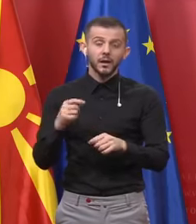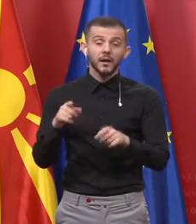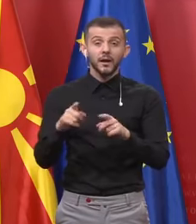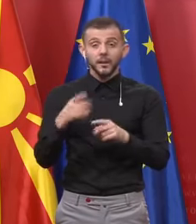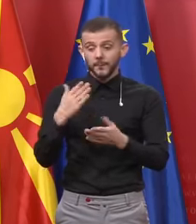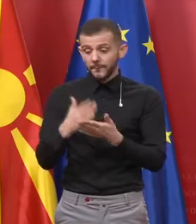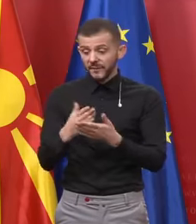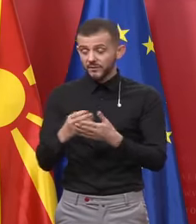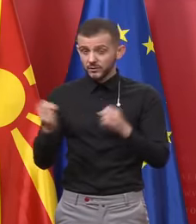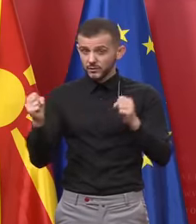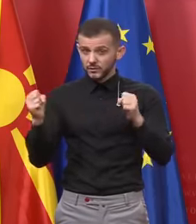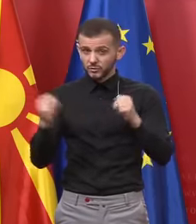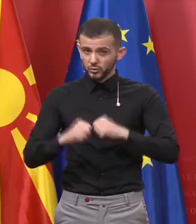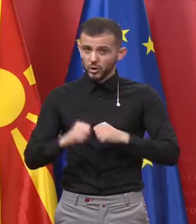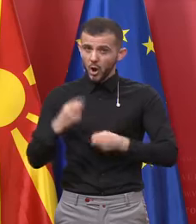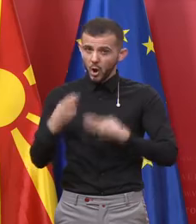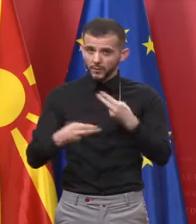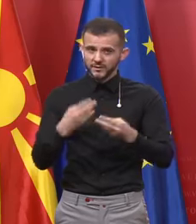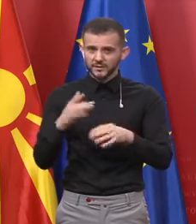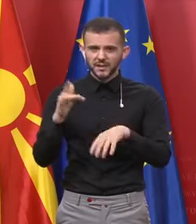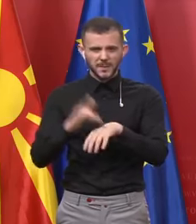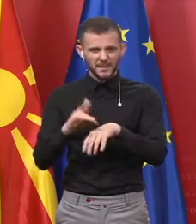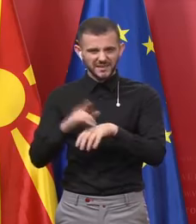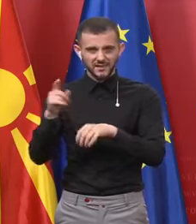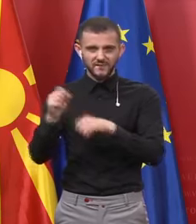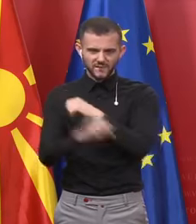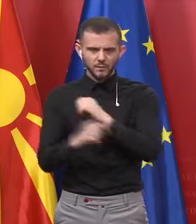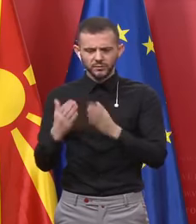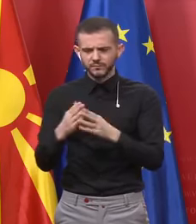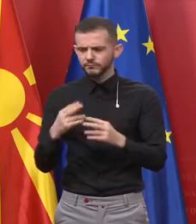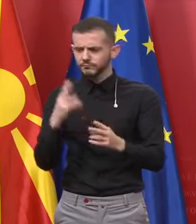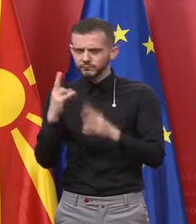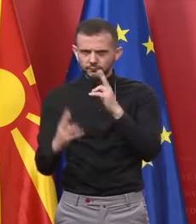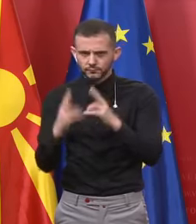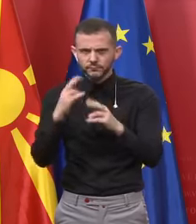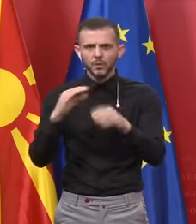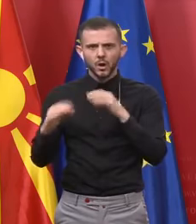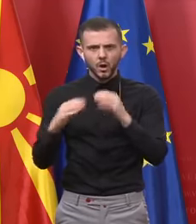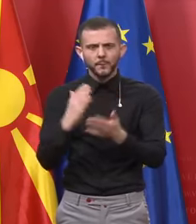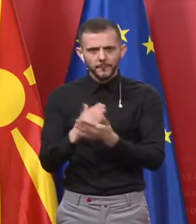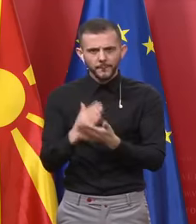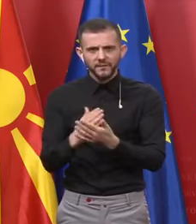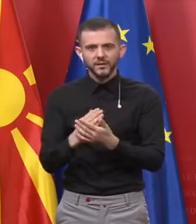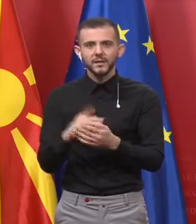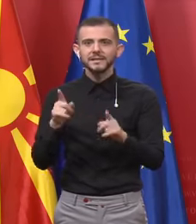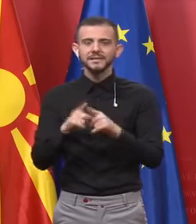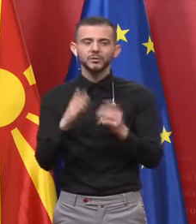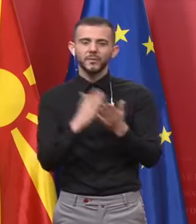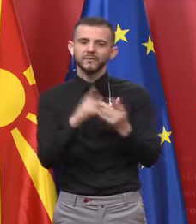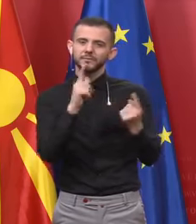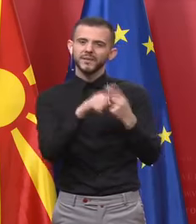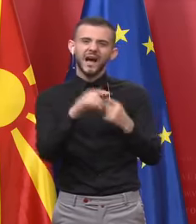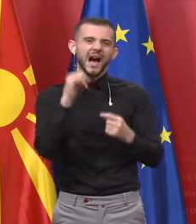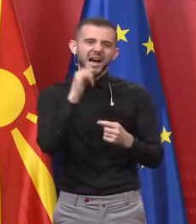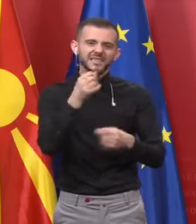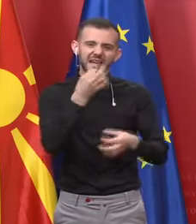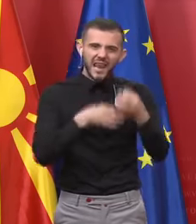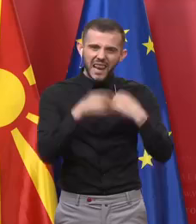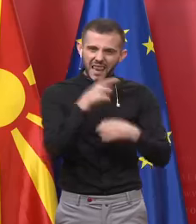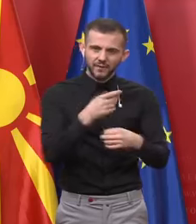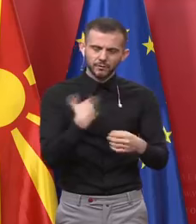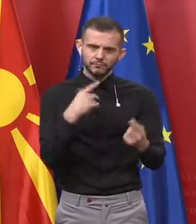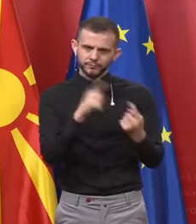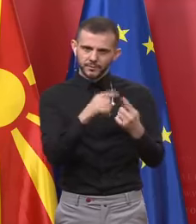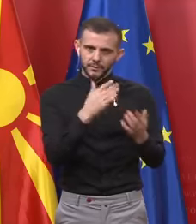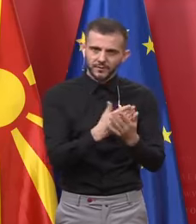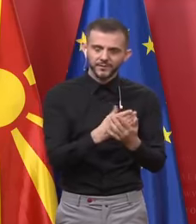на стручните комисии на медицинскиот факултет, беше консултирана и агенцијата за лекови.